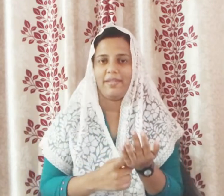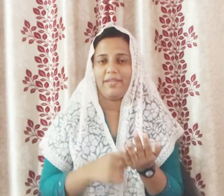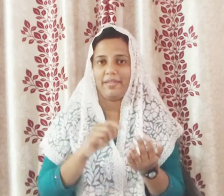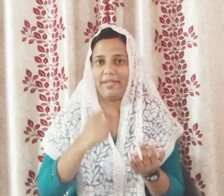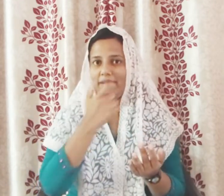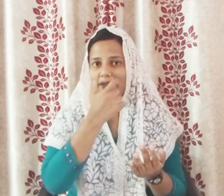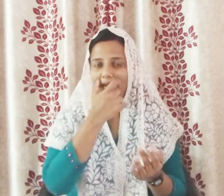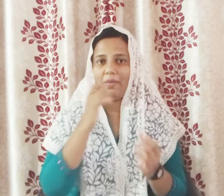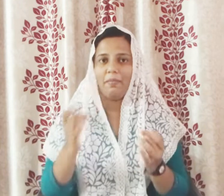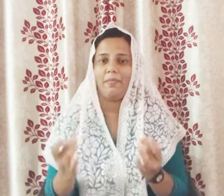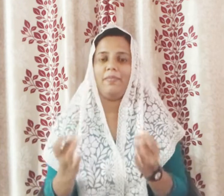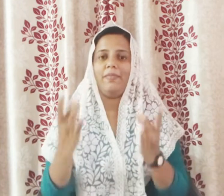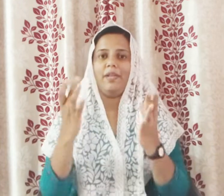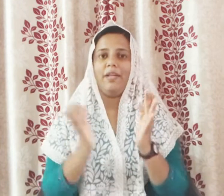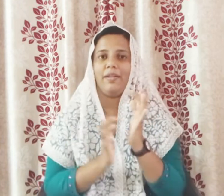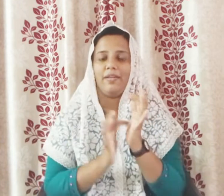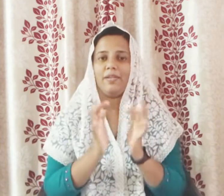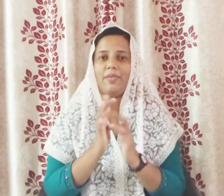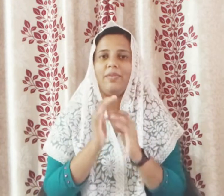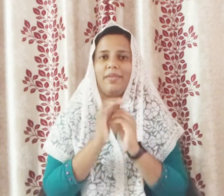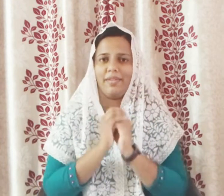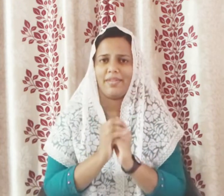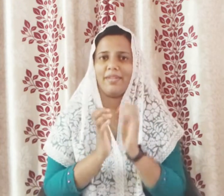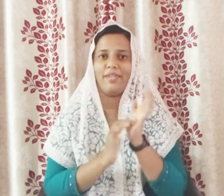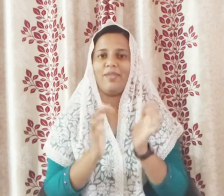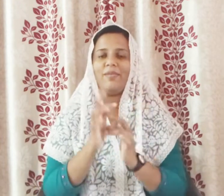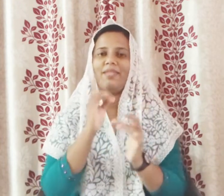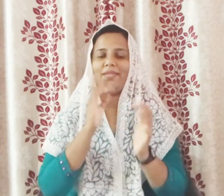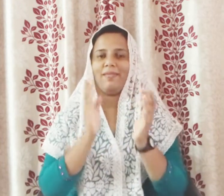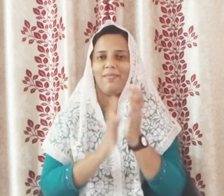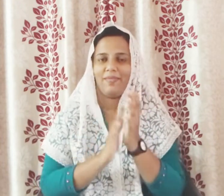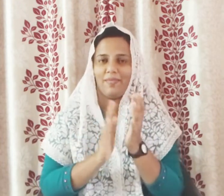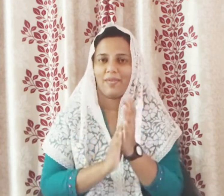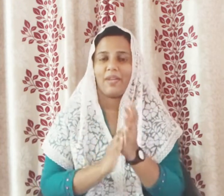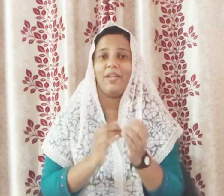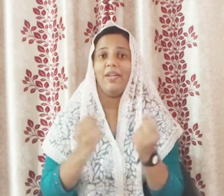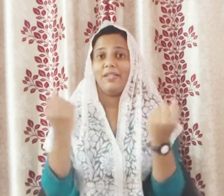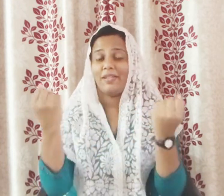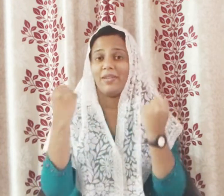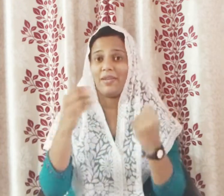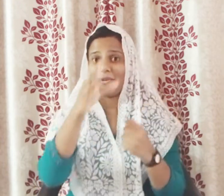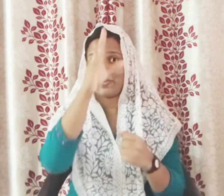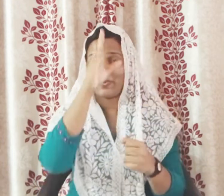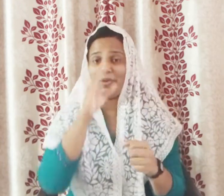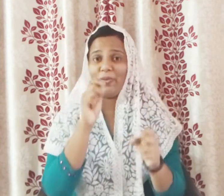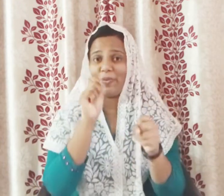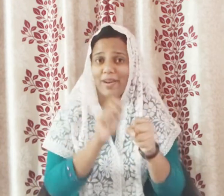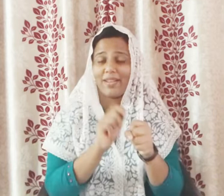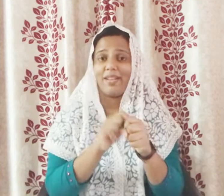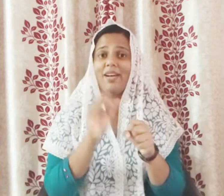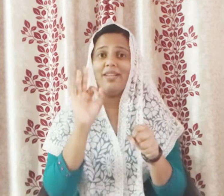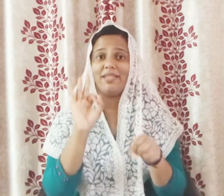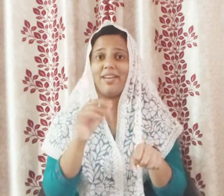ഹല്ലേലൂയ ഞായറാഴ്ച പ്രഭാതത്തിൽ നമ്മുടെ കർത്താവിനെ ആരാധിക്കുവാൻ, കർത്താവിനെ സ്തുതിക്കുവാൻ സർവശക്തനായ നമ്മുടെ പിതാവ് ഒരുക്കി തന്നിരിക്കുന്ന